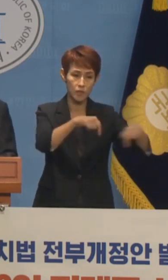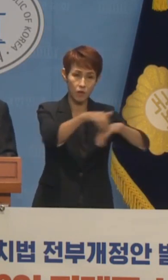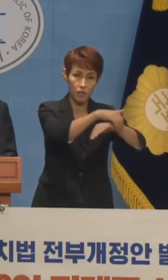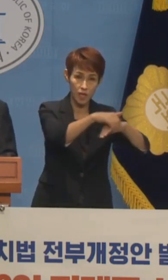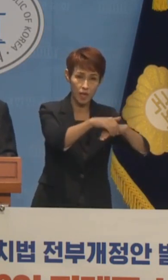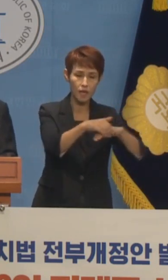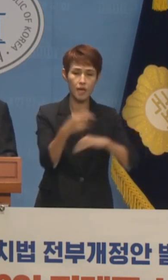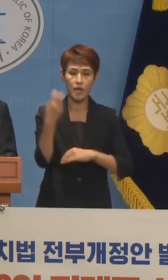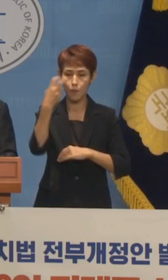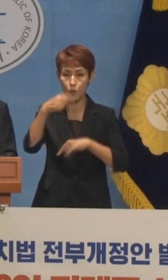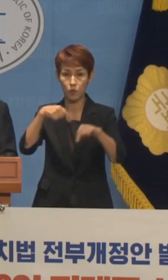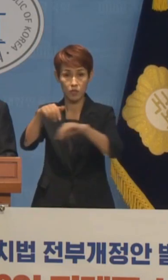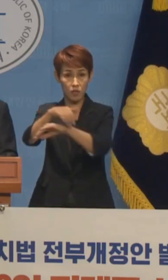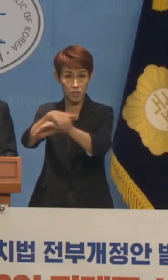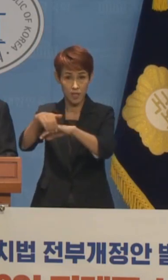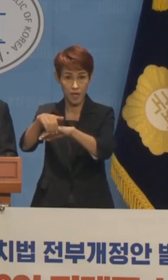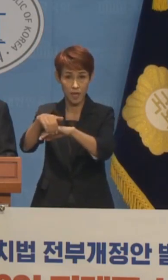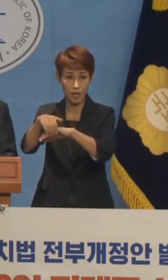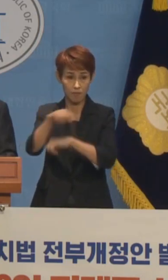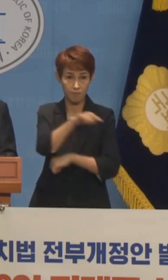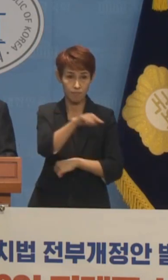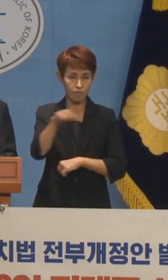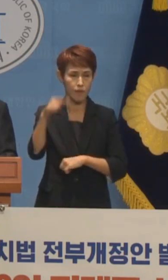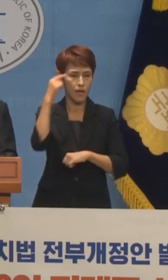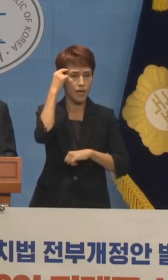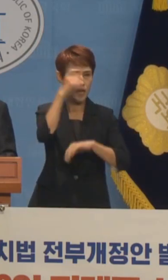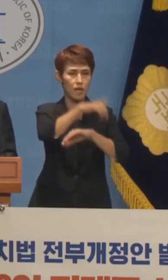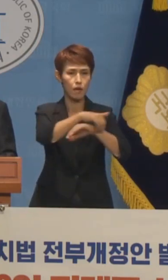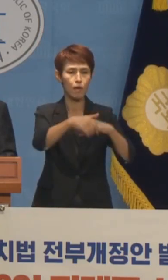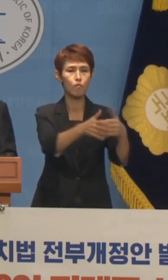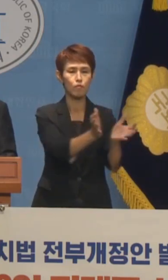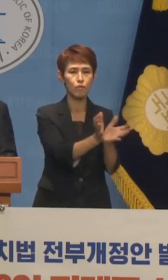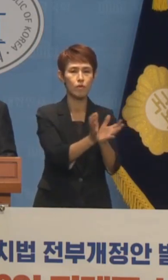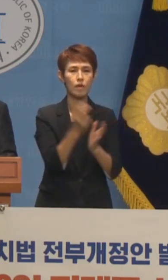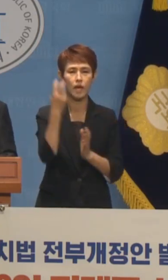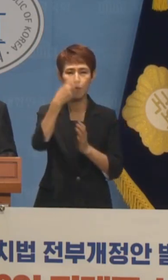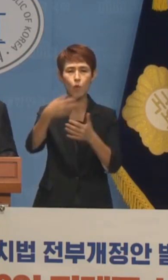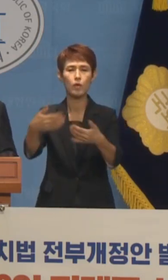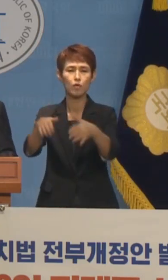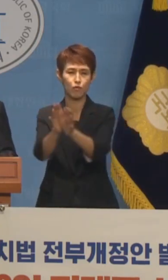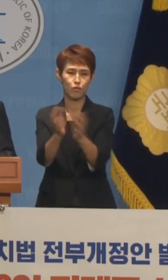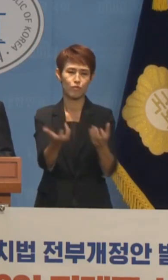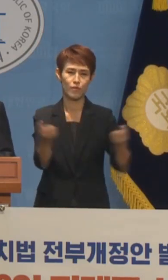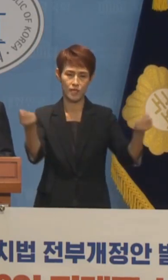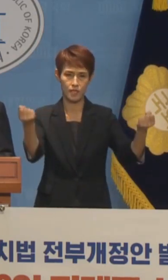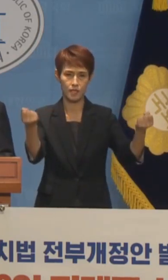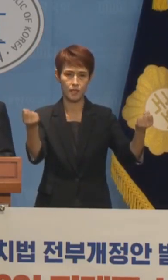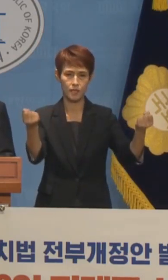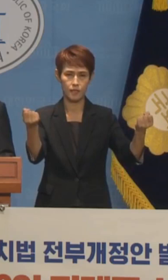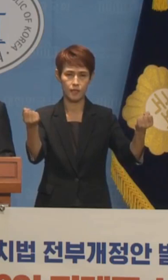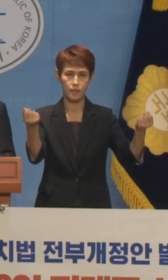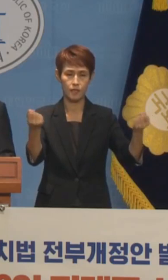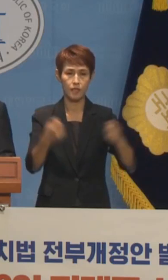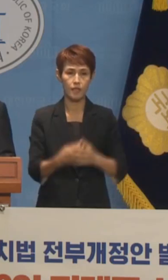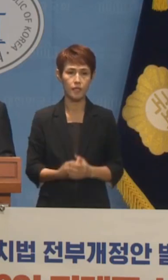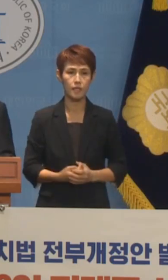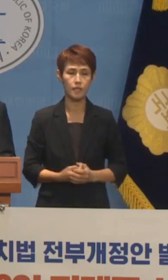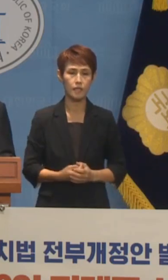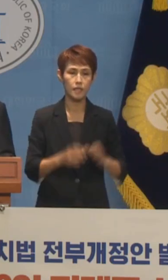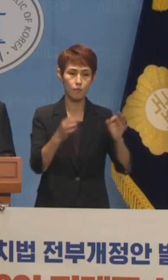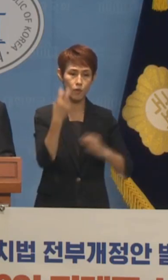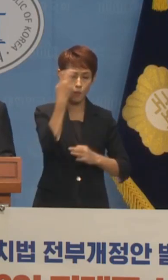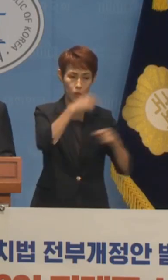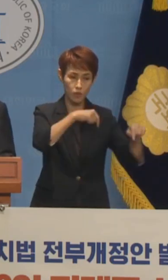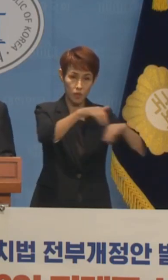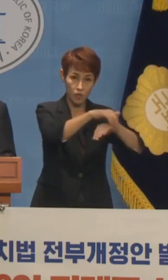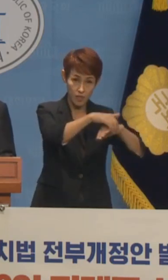금융 감독 정책 기능은 기획 재정부와 금융 감독 기구로 분리하며 둘째 금융감독 정책과